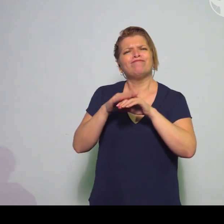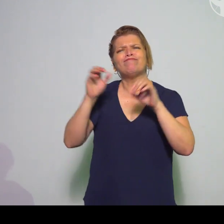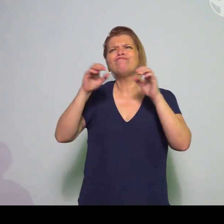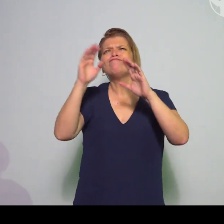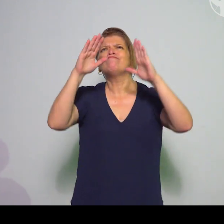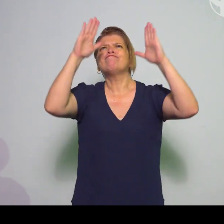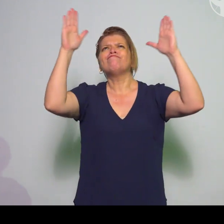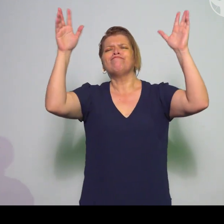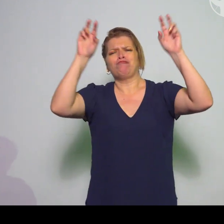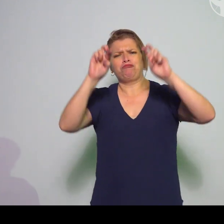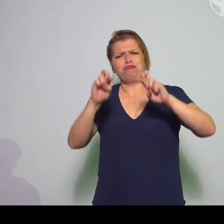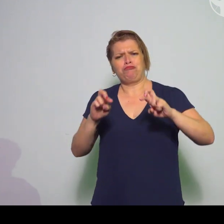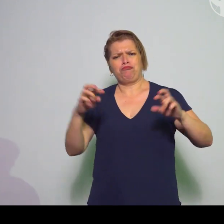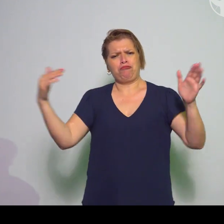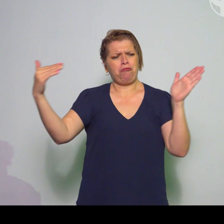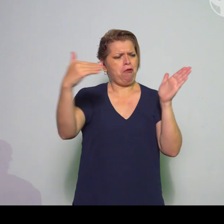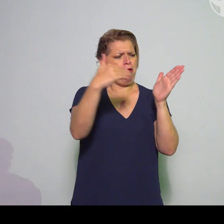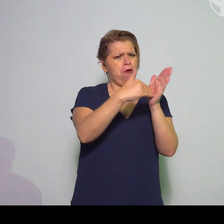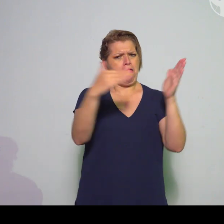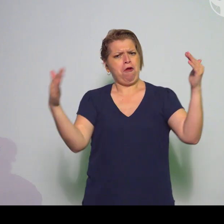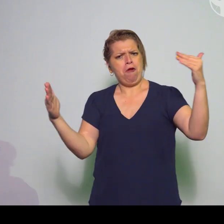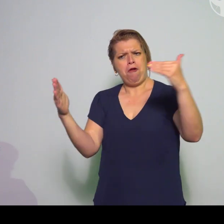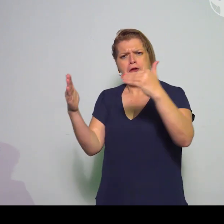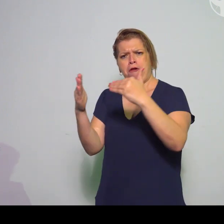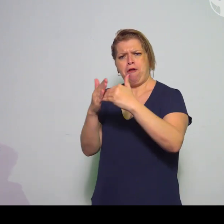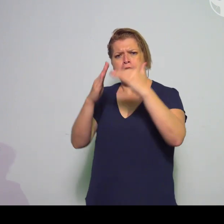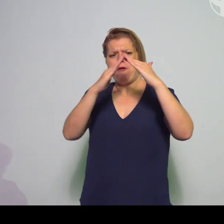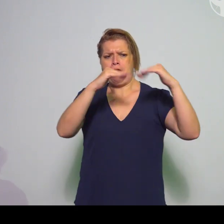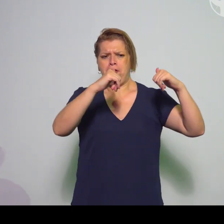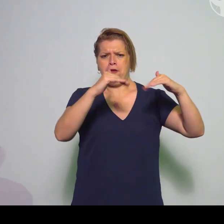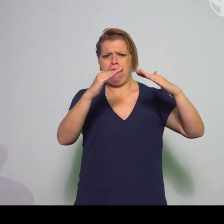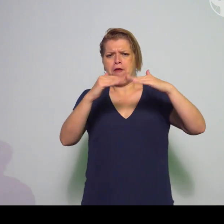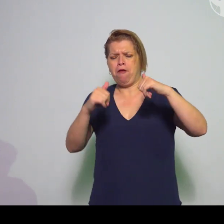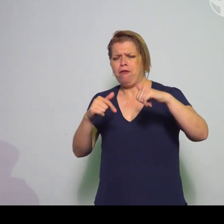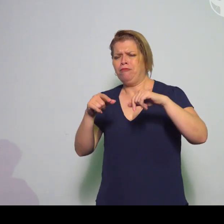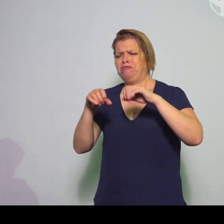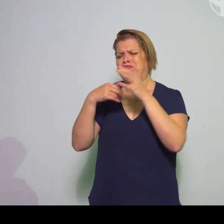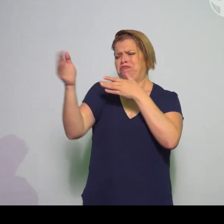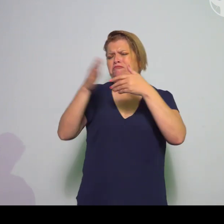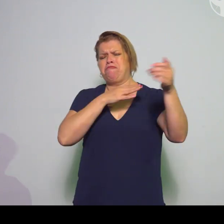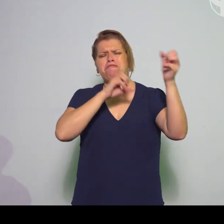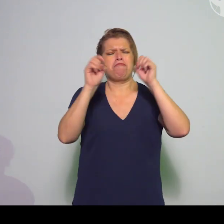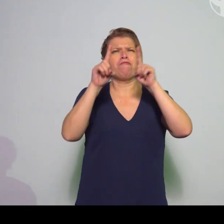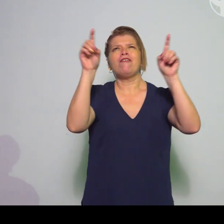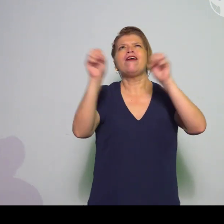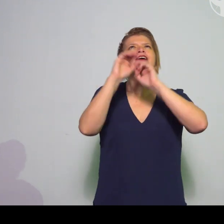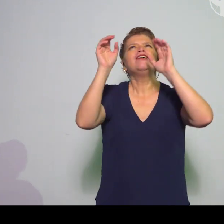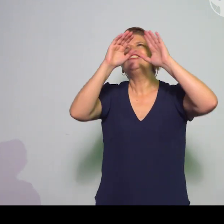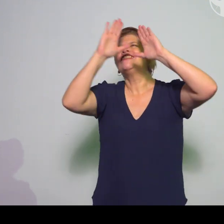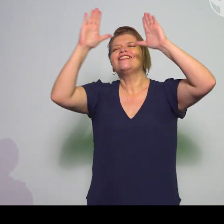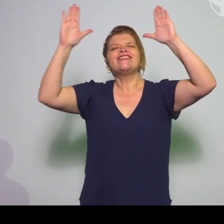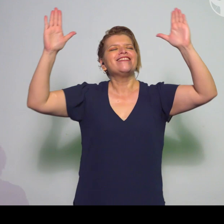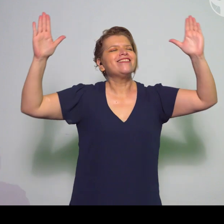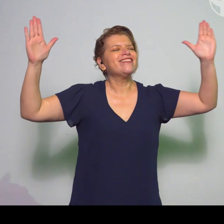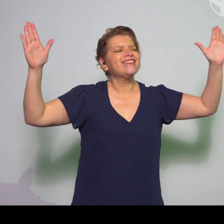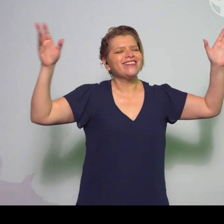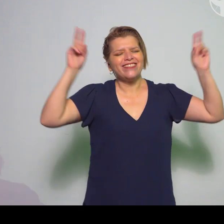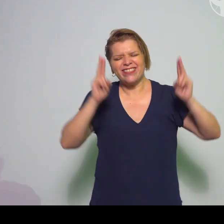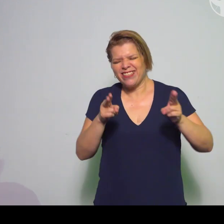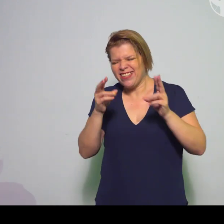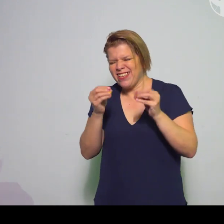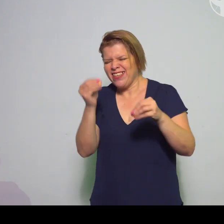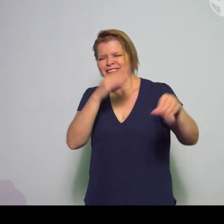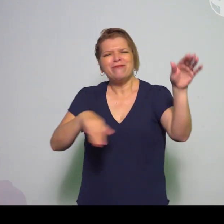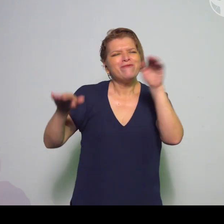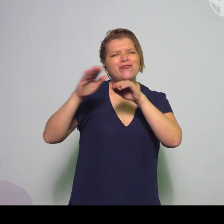grande que gigantes que quieran destruir. Tú eres